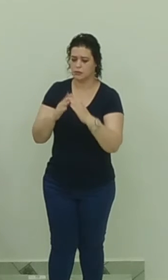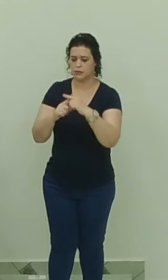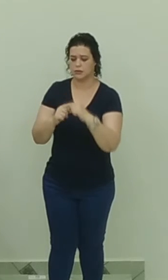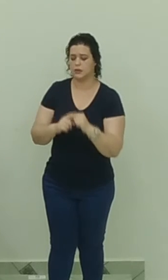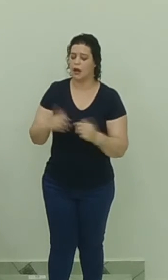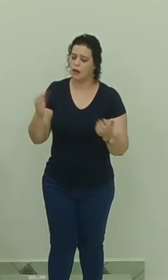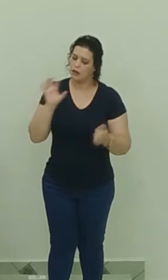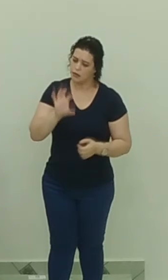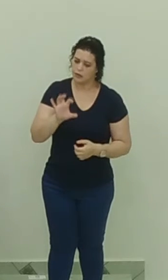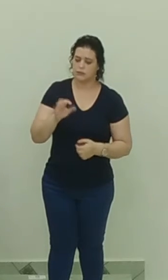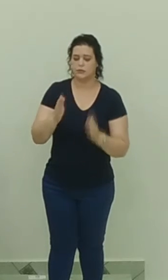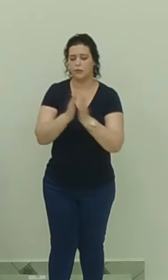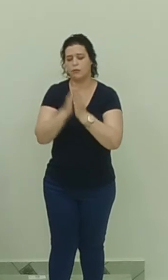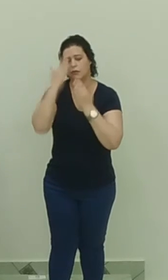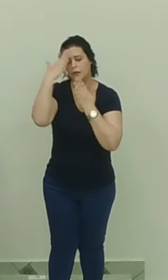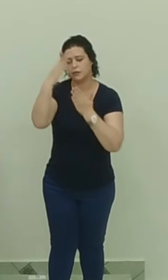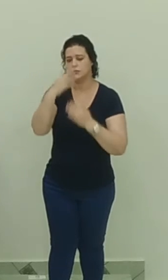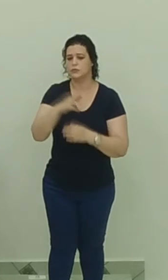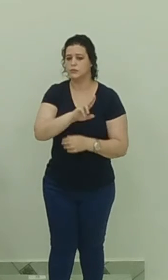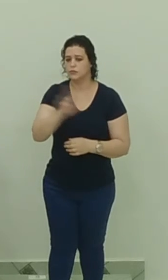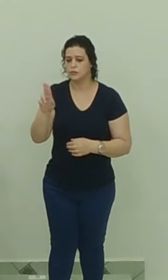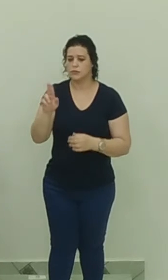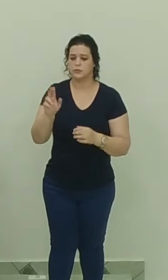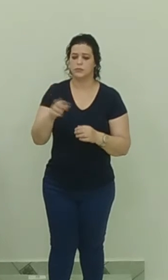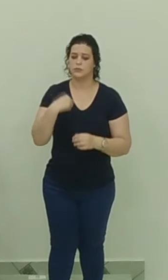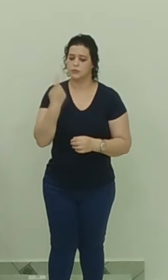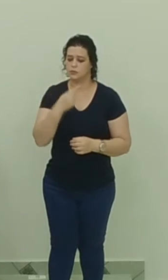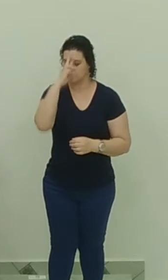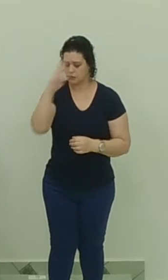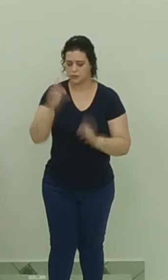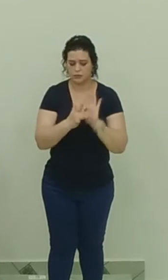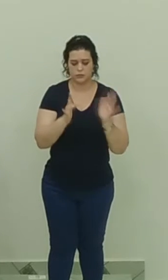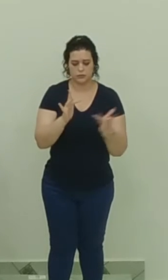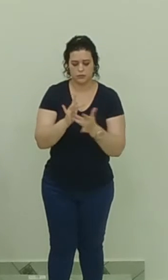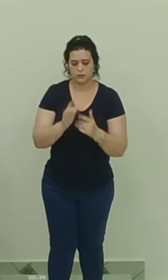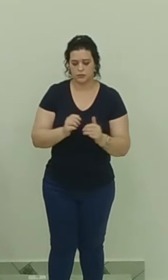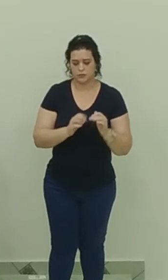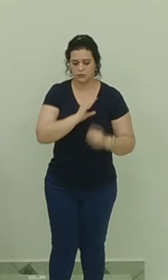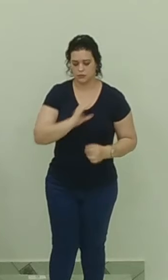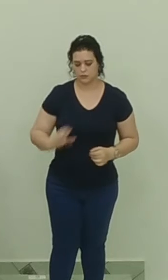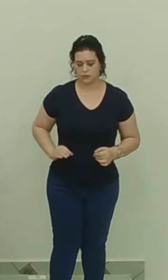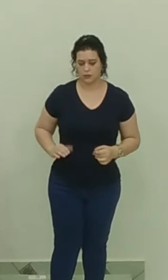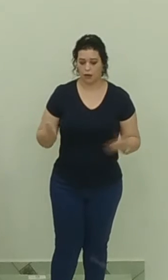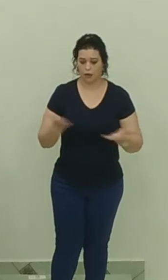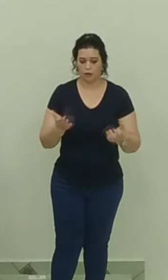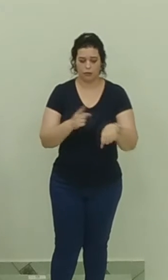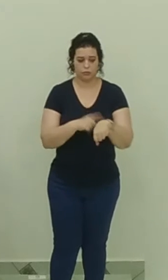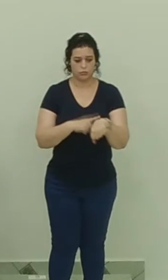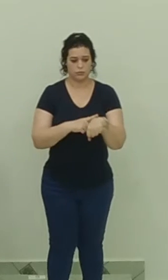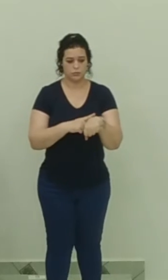oro e agradeço em nome de nosso Senhor e Salvador Jesus Cristo. Ouçamos agora a mensagem do nosso